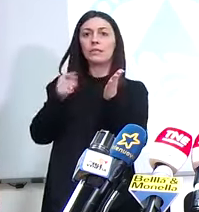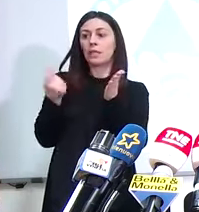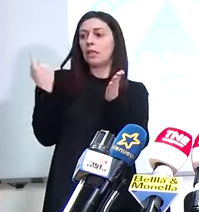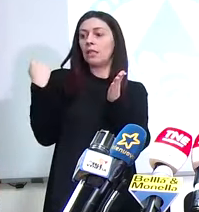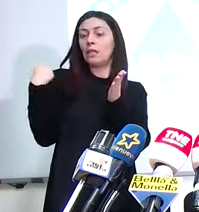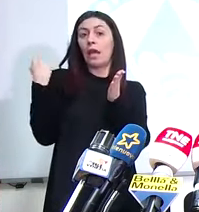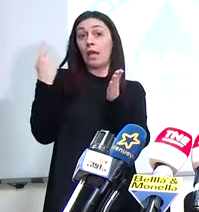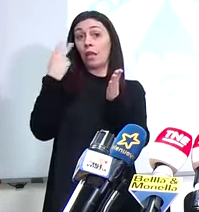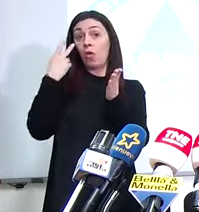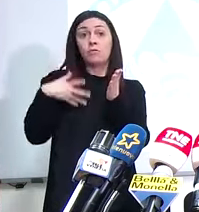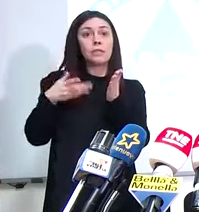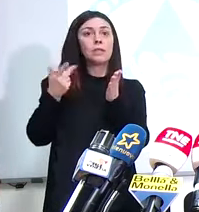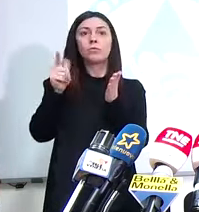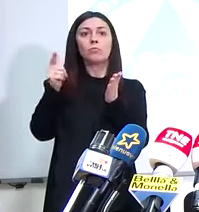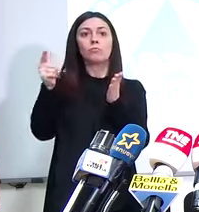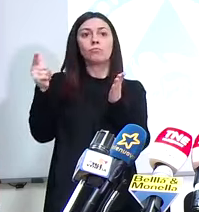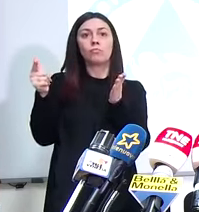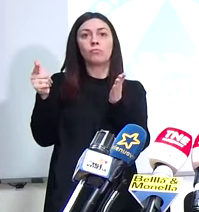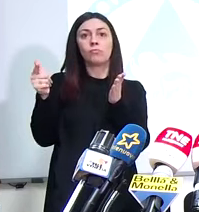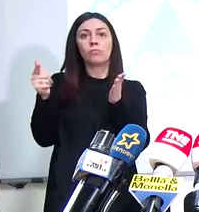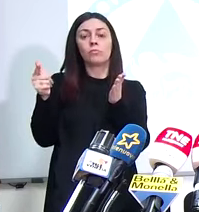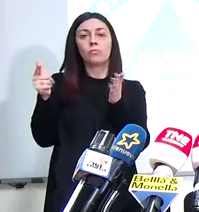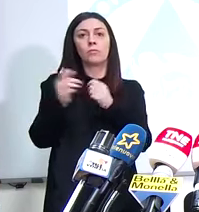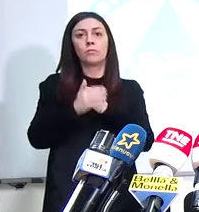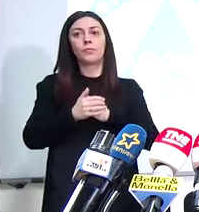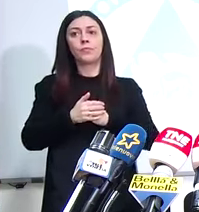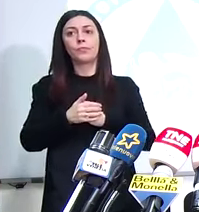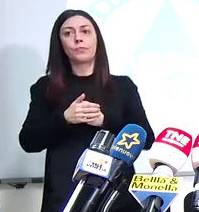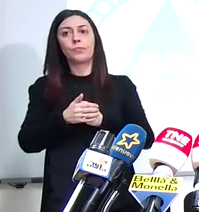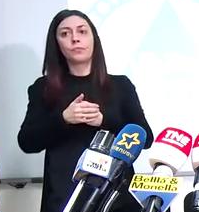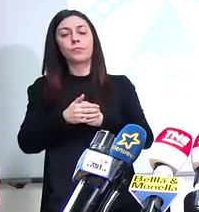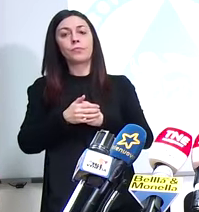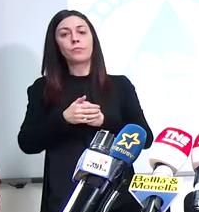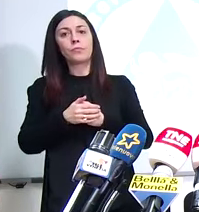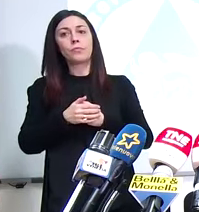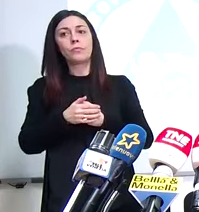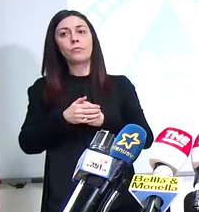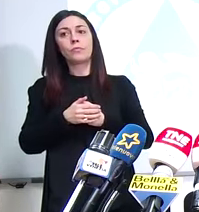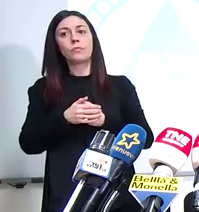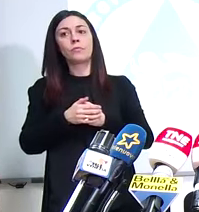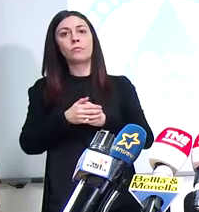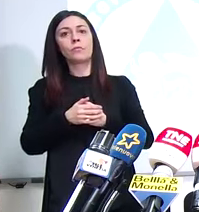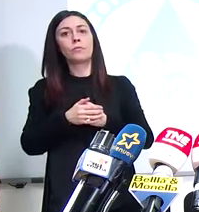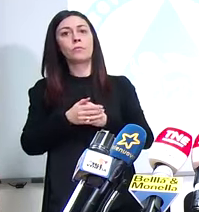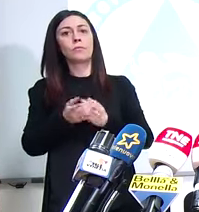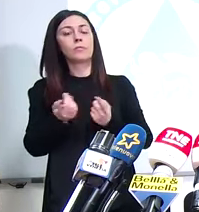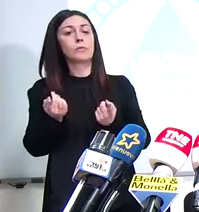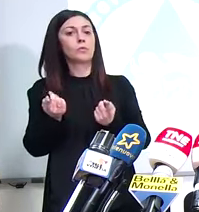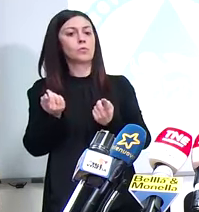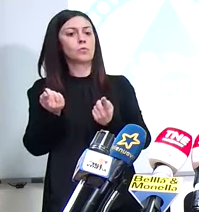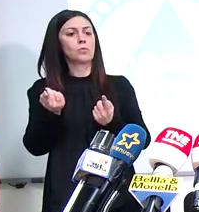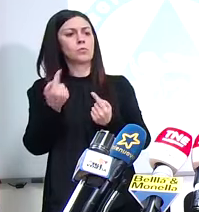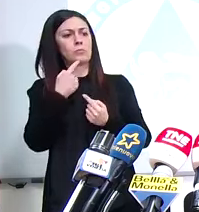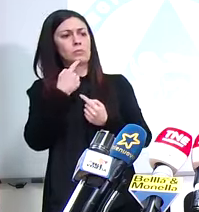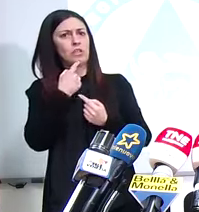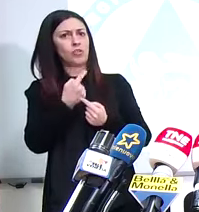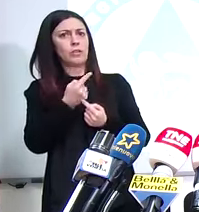domani ci sarà appunto il dottor farò che ci parleranno insomma o comunque